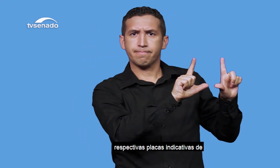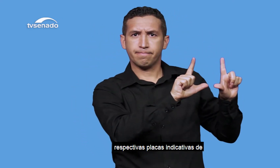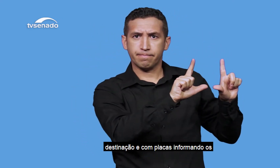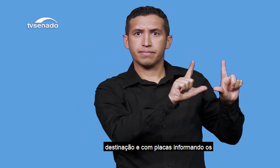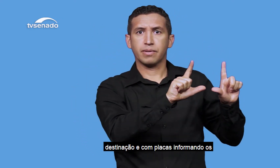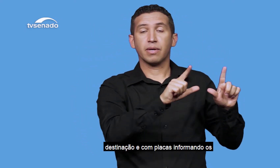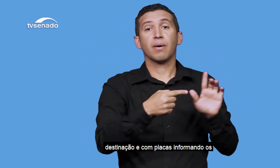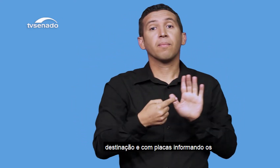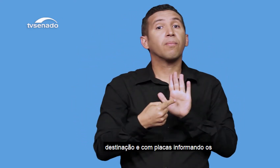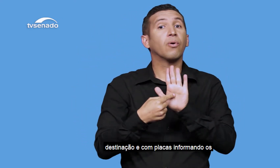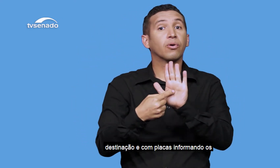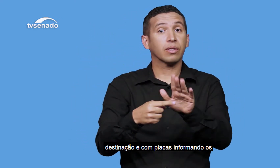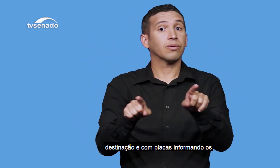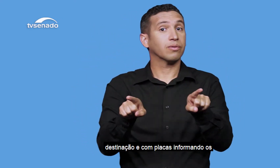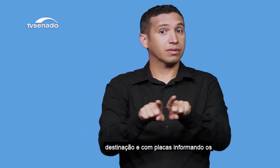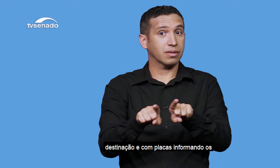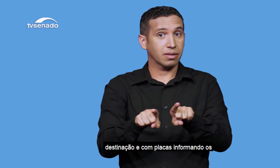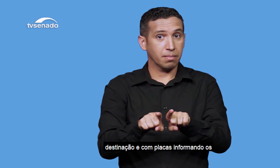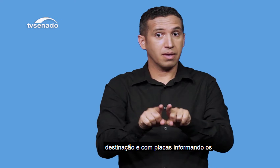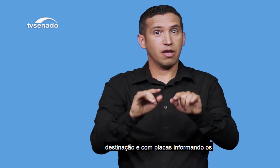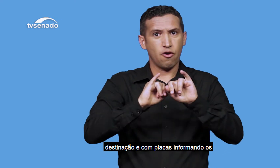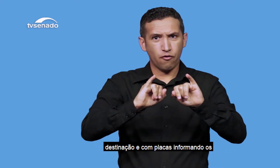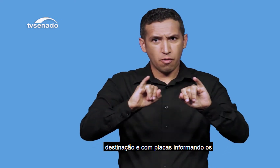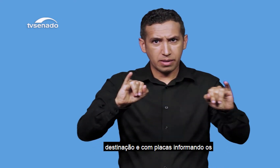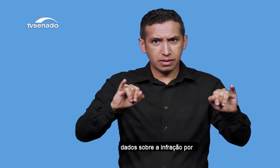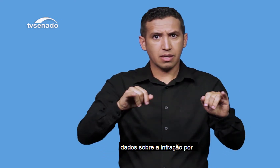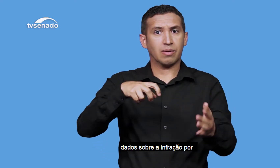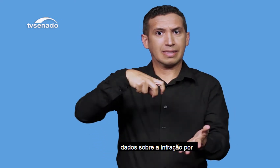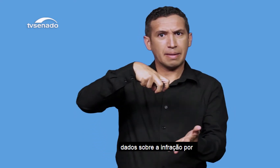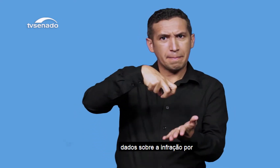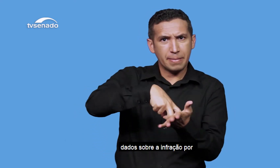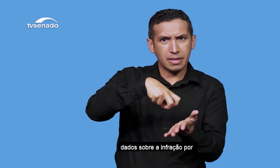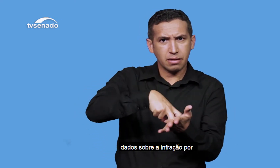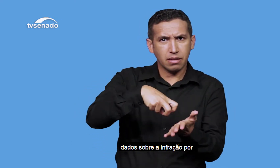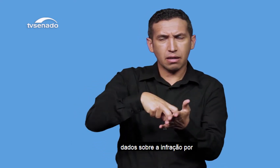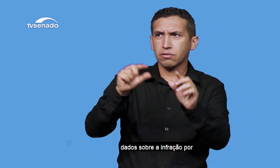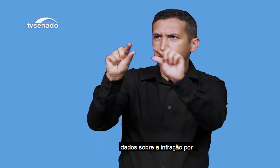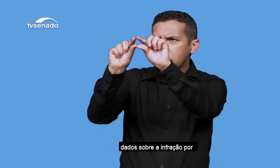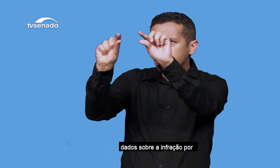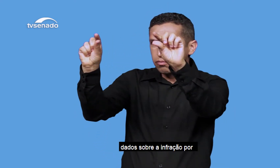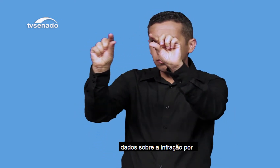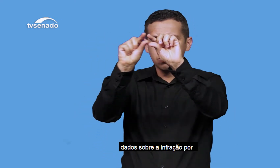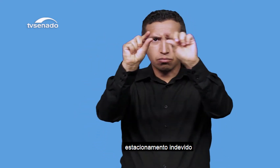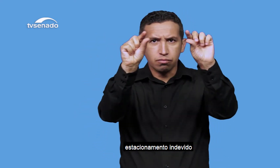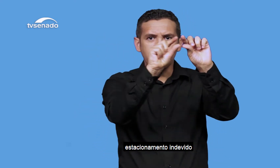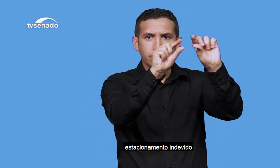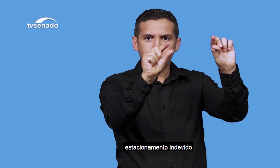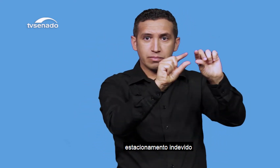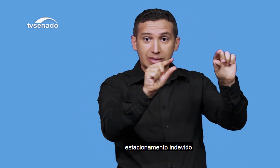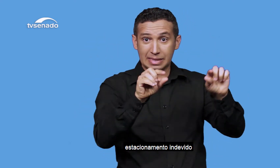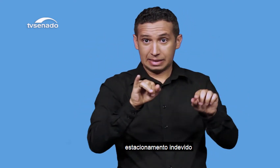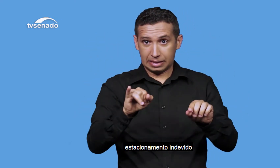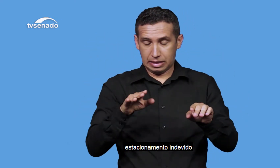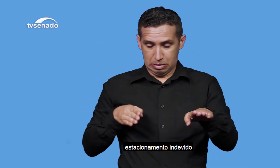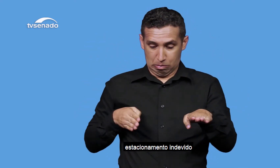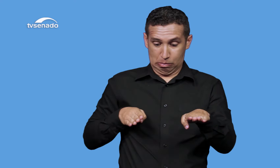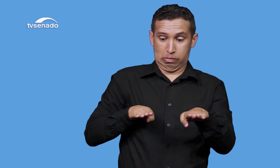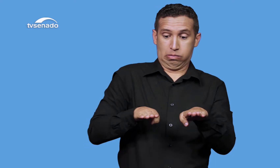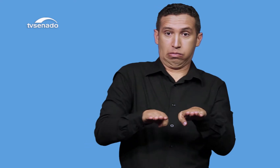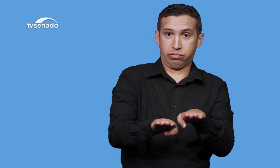de destinação e com placas informando os dados sobre a infração por estacionamento